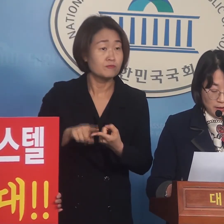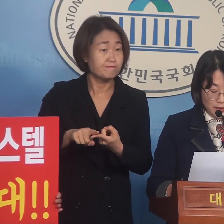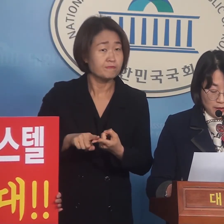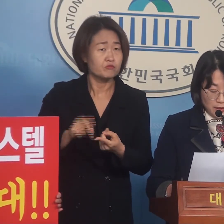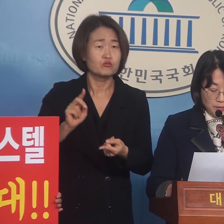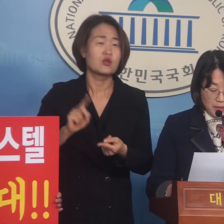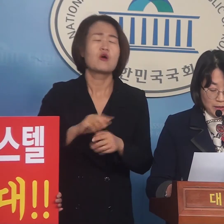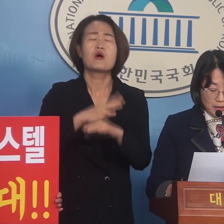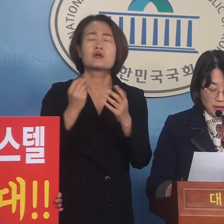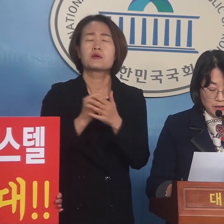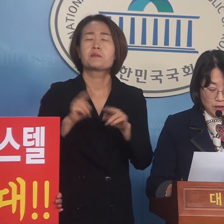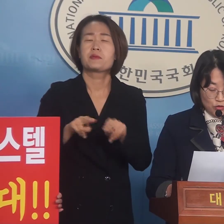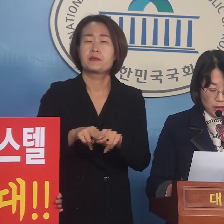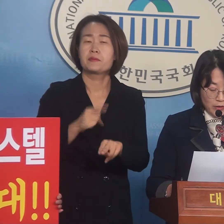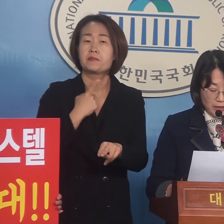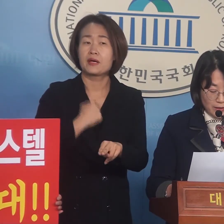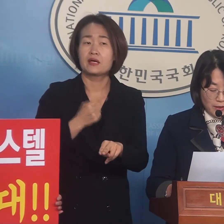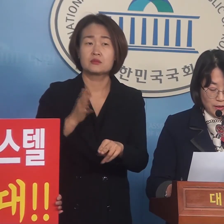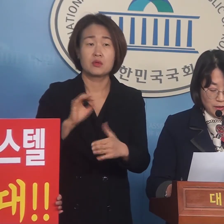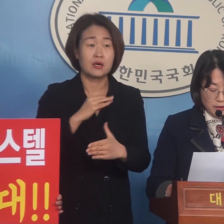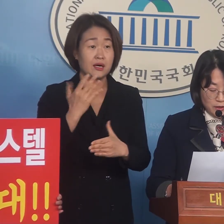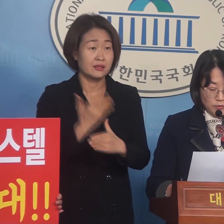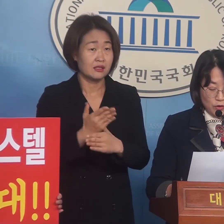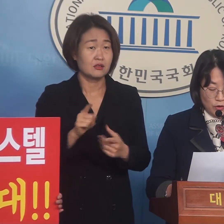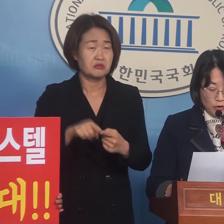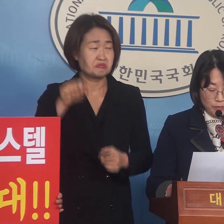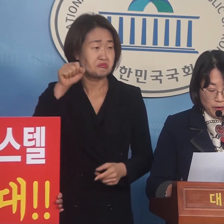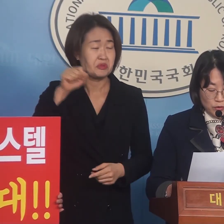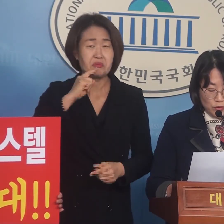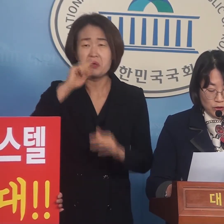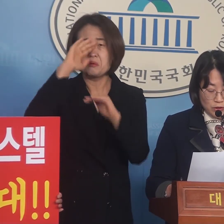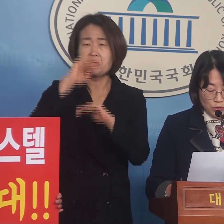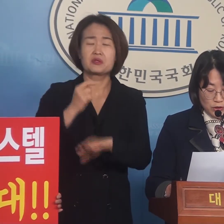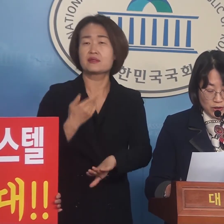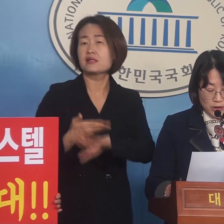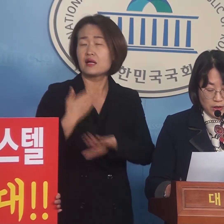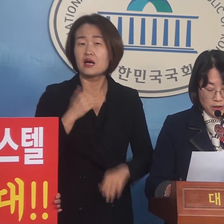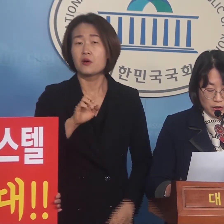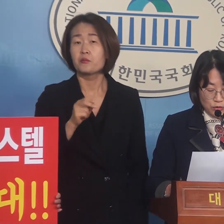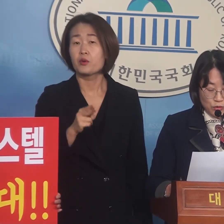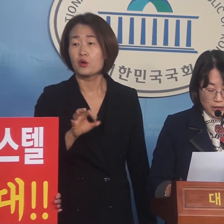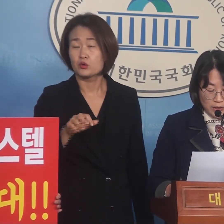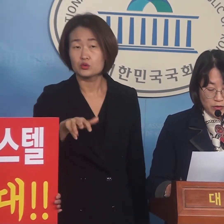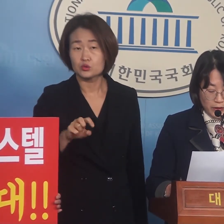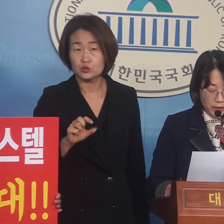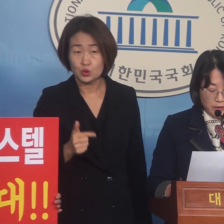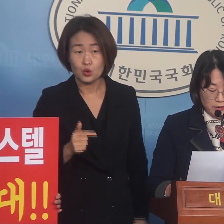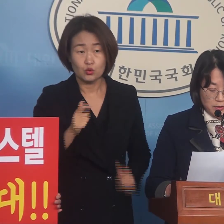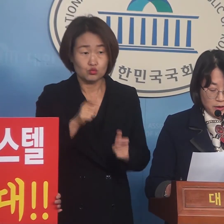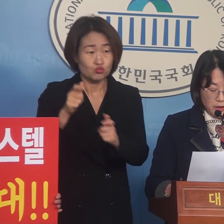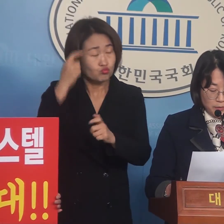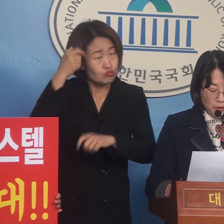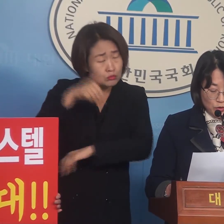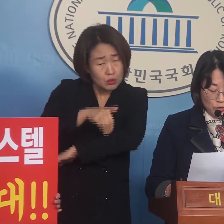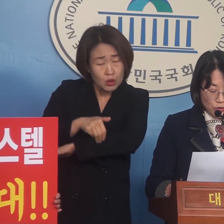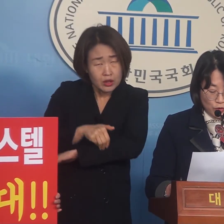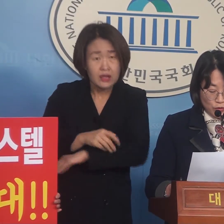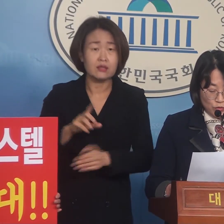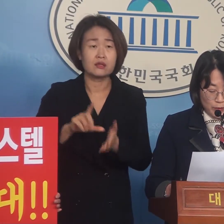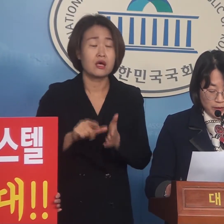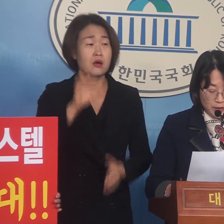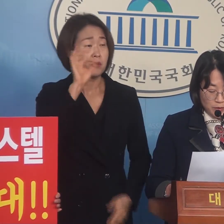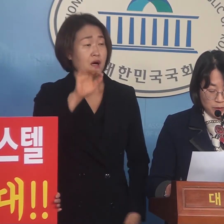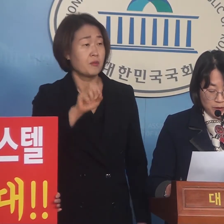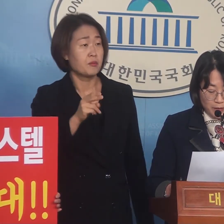밝혔습니다. 하지만 안양시의 주장과 달리 지금도 평촌 신도시 지구 단위 계획에는